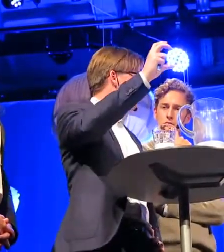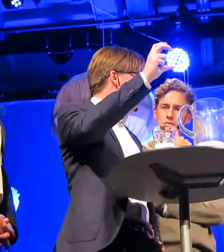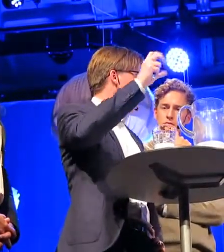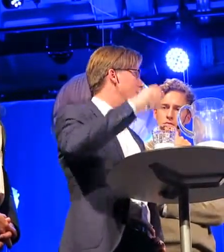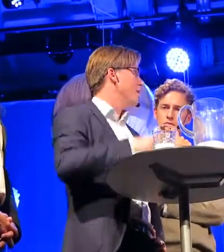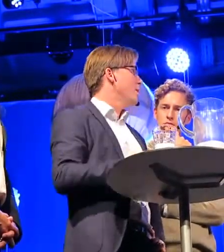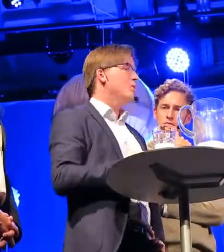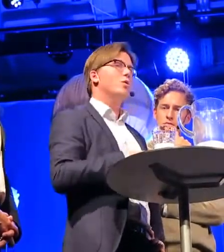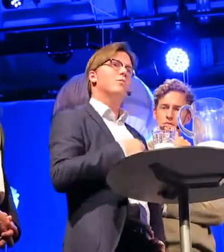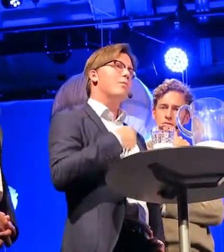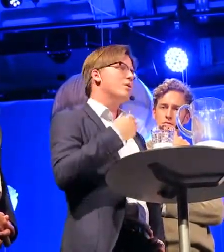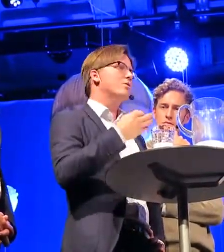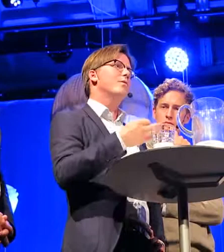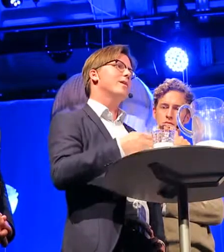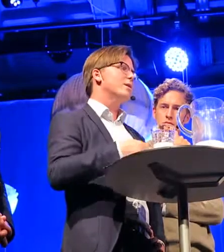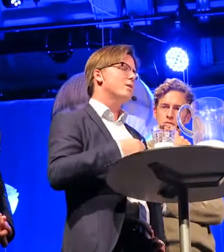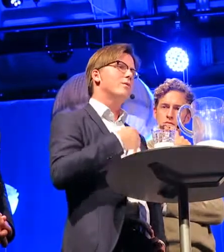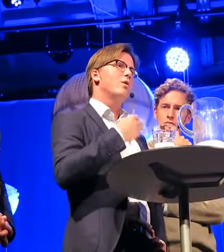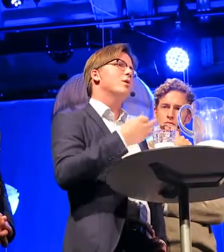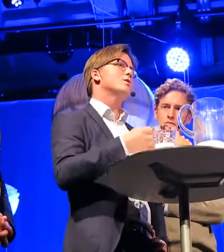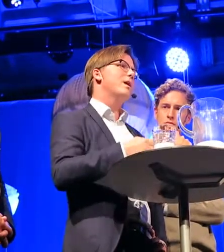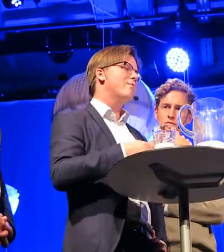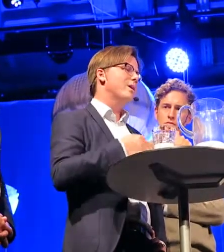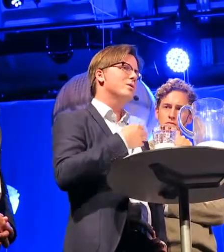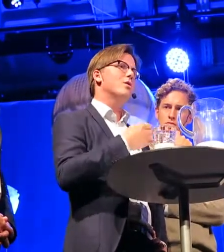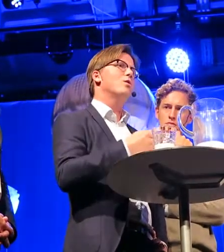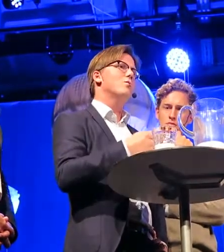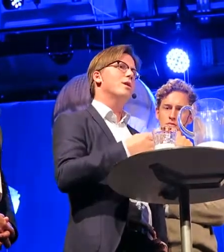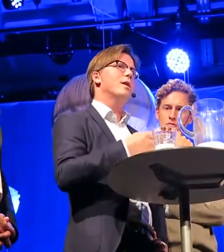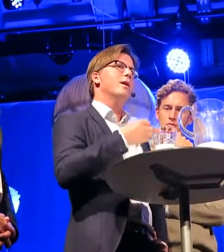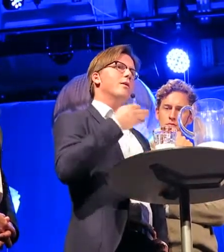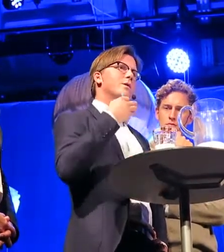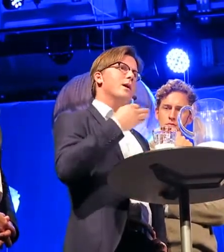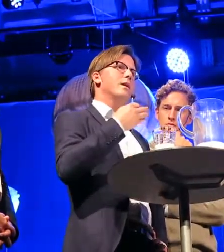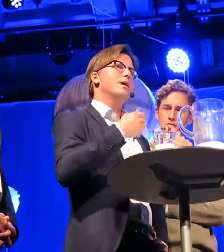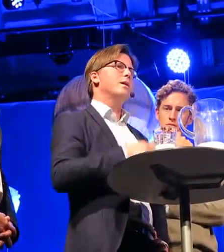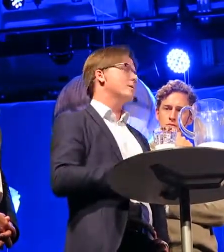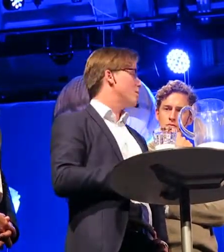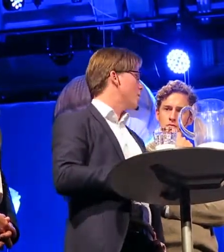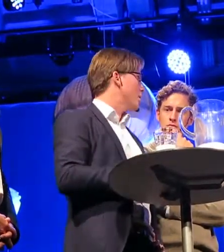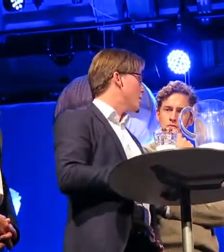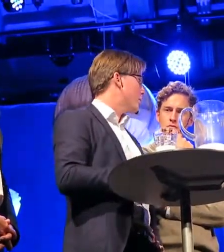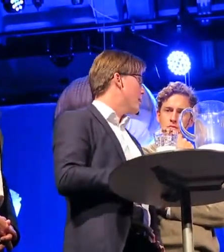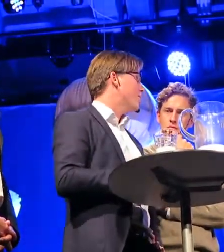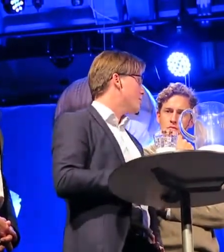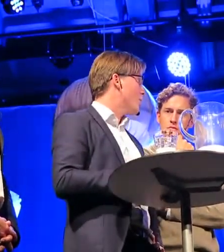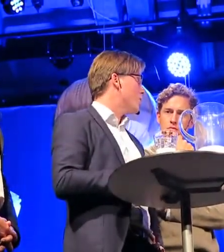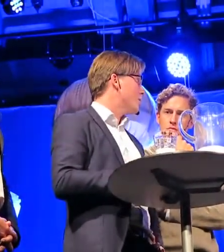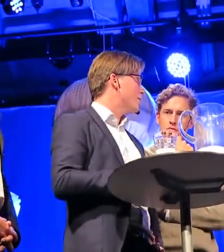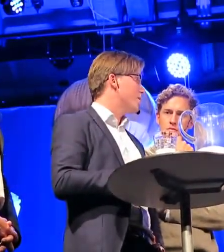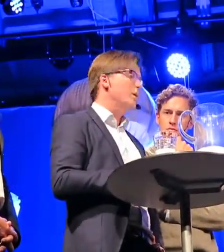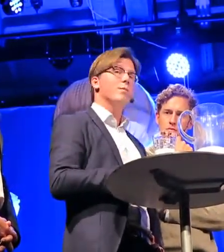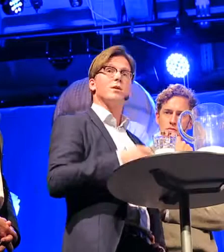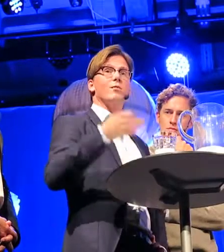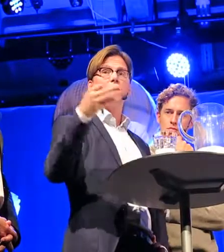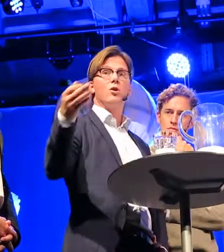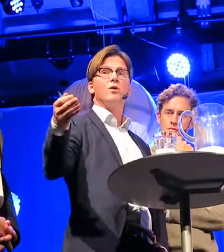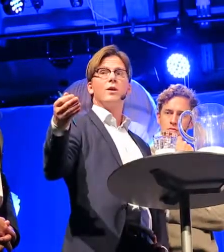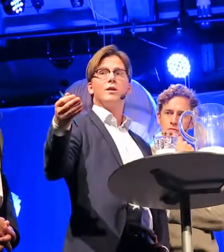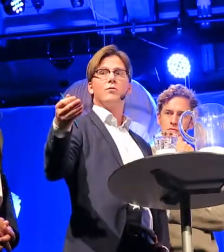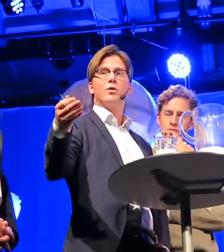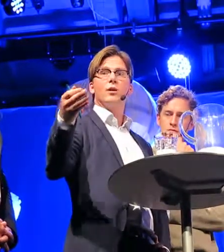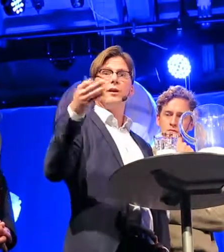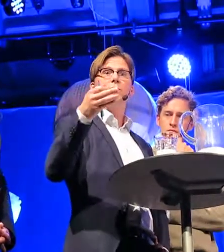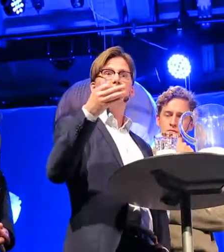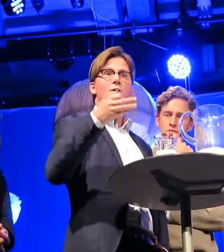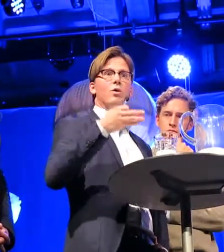ser lite olika ut i Sverige. Jag tycker man bör se över reseavdragen så vi hamnar i en situation där vi sänker reseavdragen där det finns bra kollektivtrafik. Men så kanske vi ska